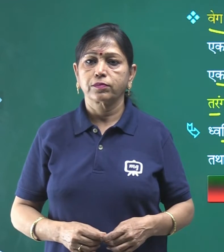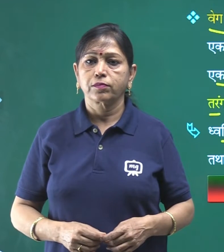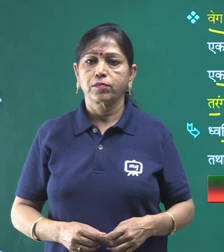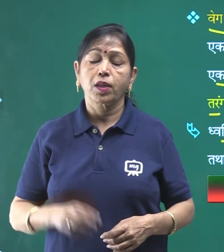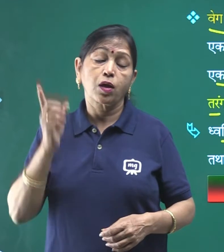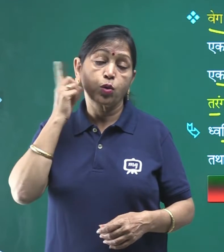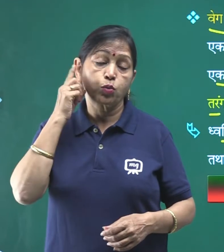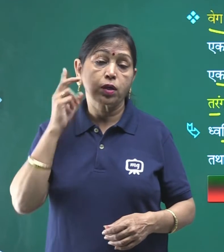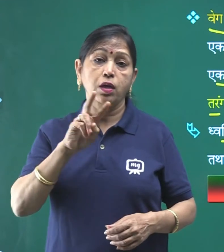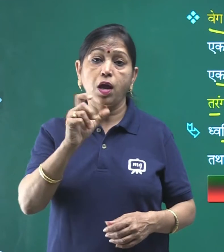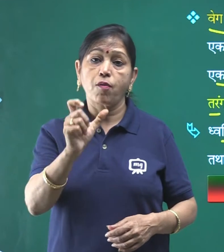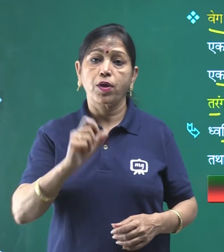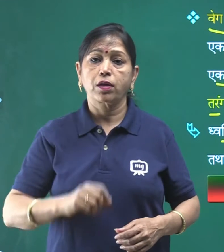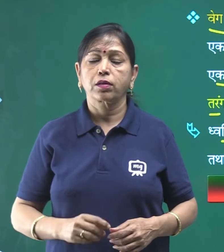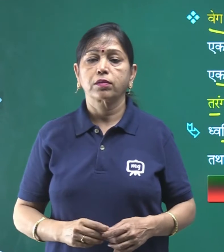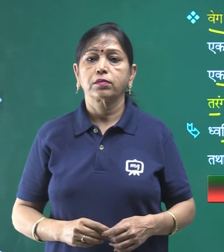ध्वनि का वेग